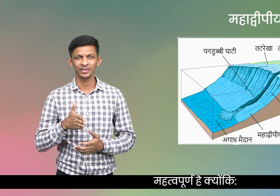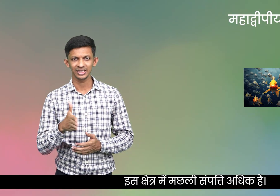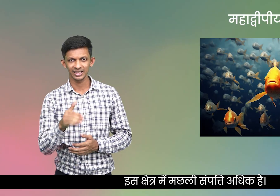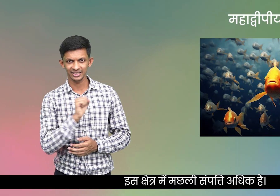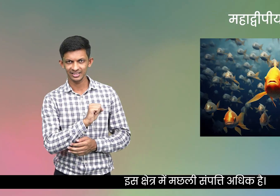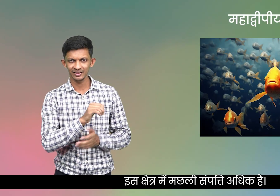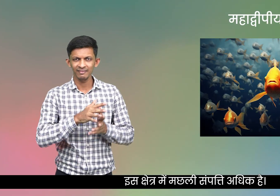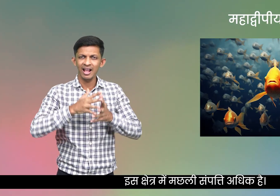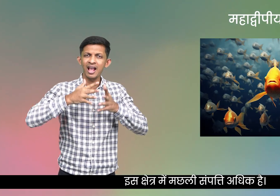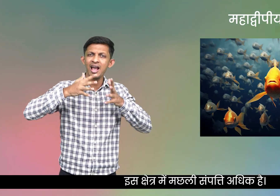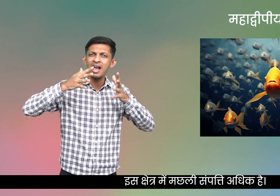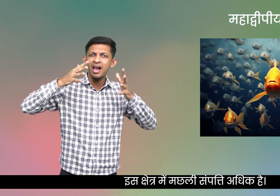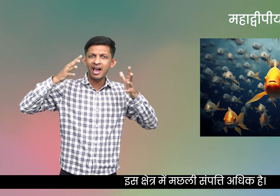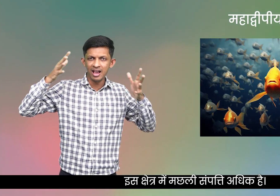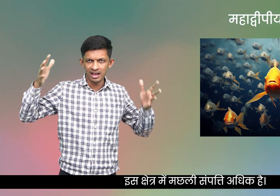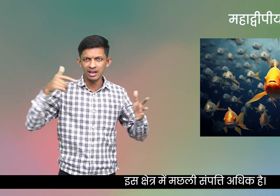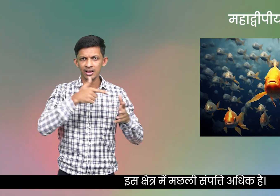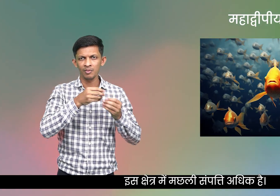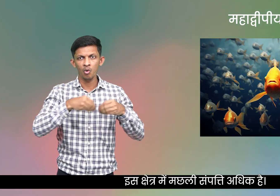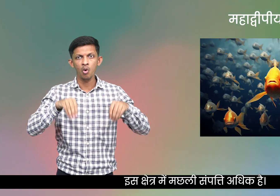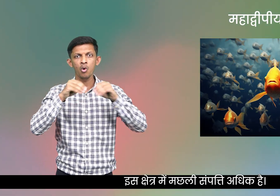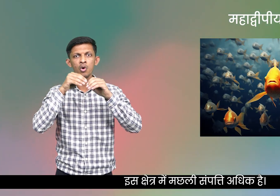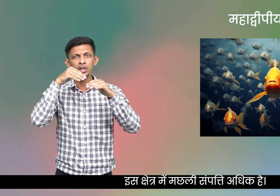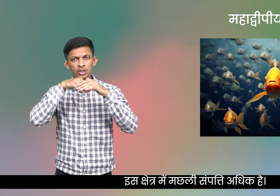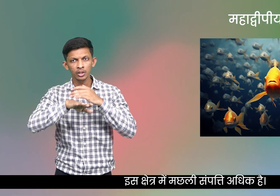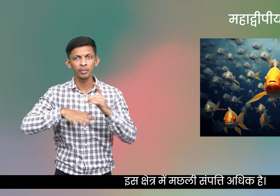इस क्षेत्र में मछली संपत्ति अधिक है।